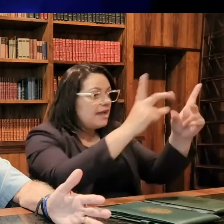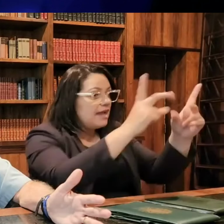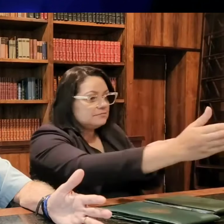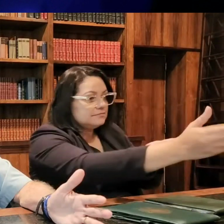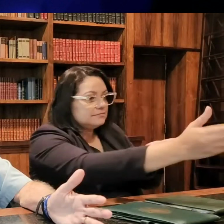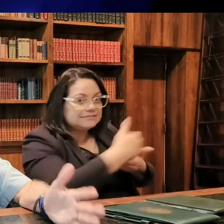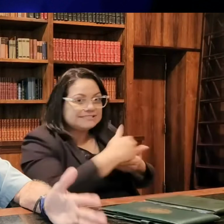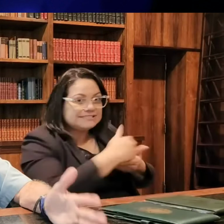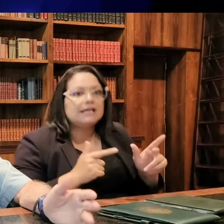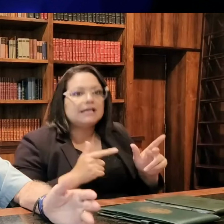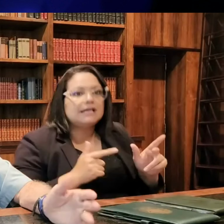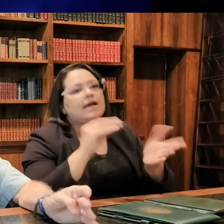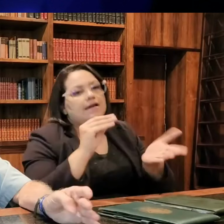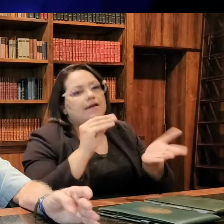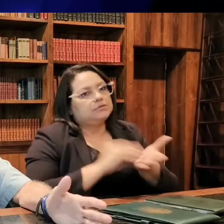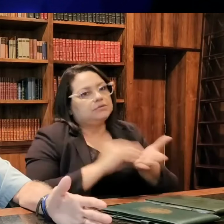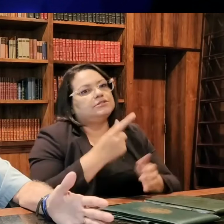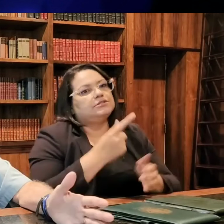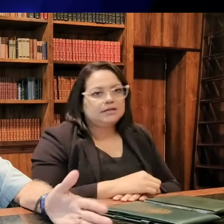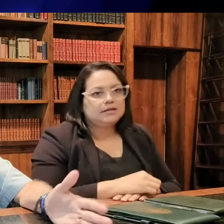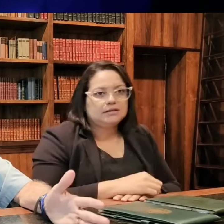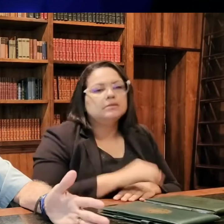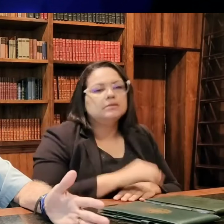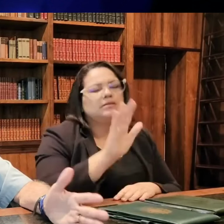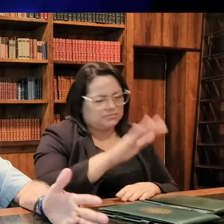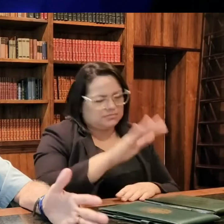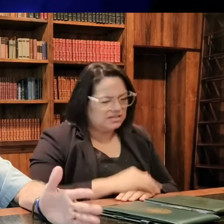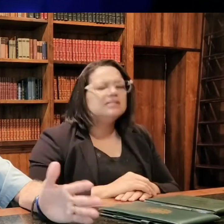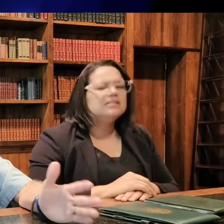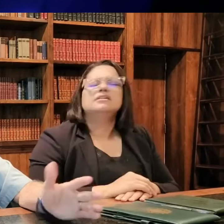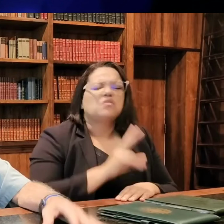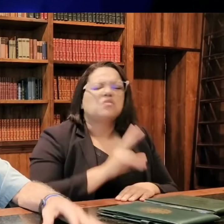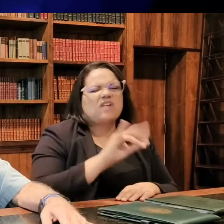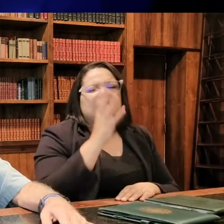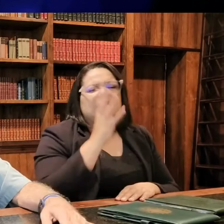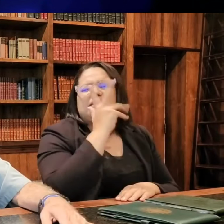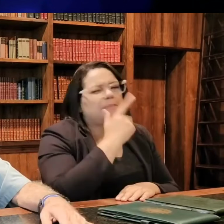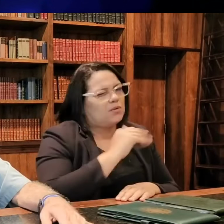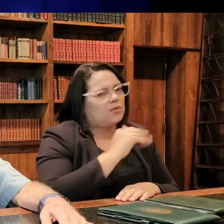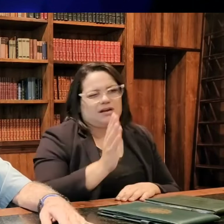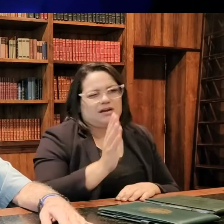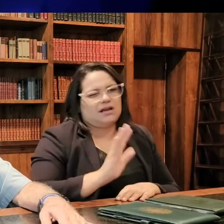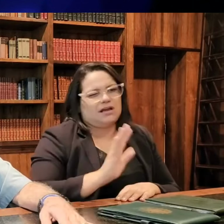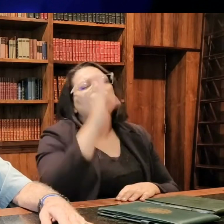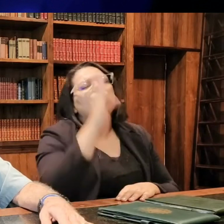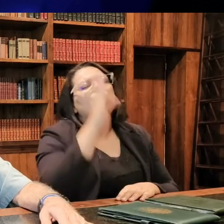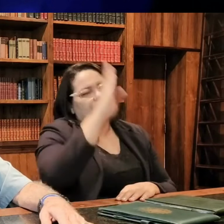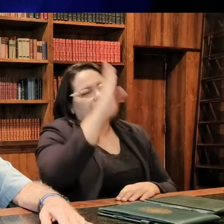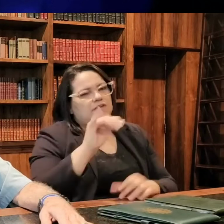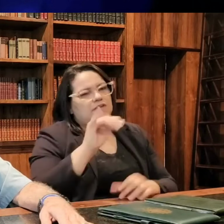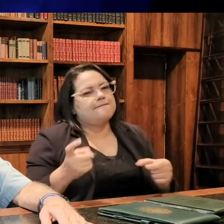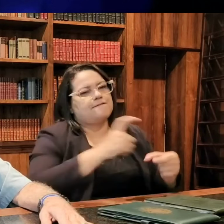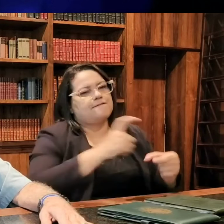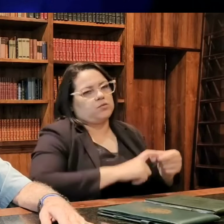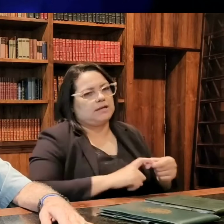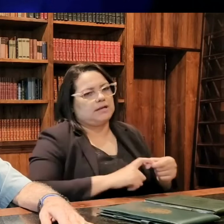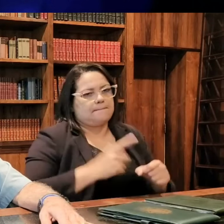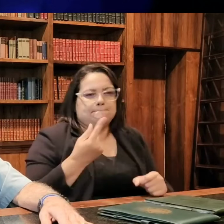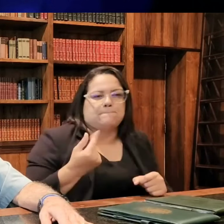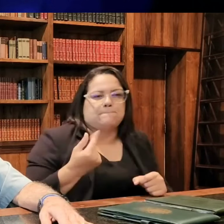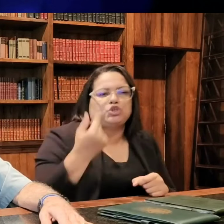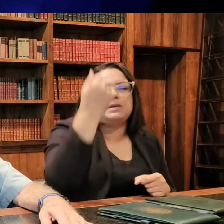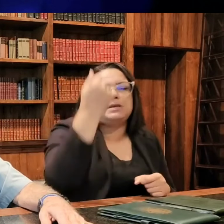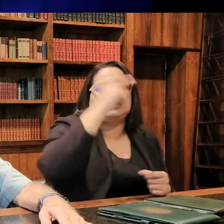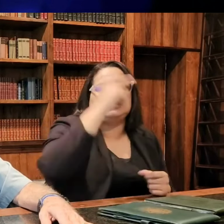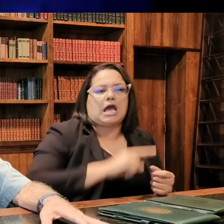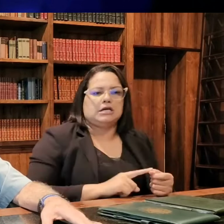não vai demorar muito tempo, o Brasil vai voltar no eixo da normalidade, da prosperidade,